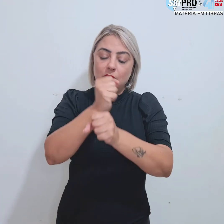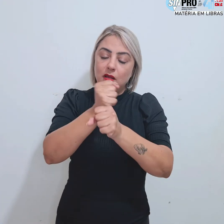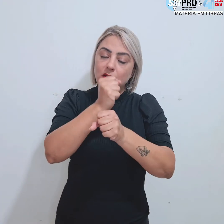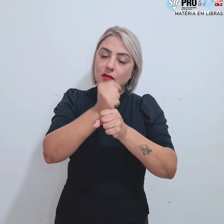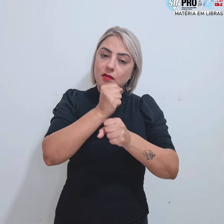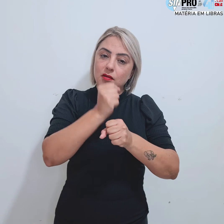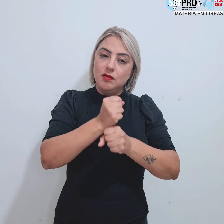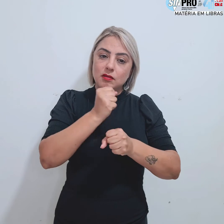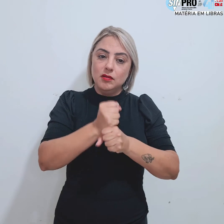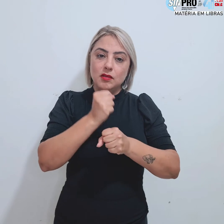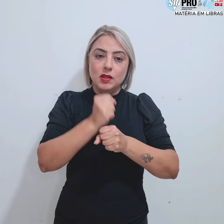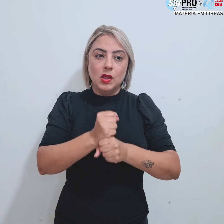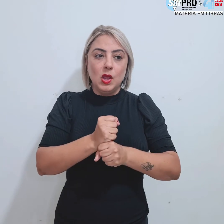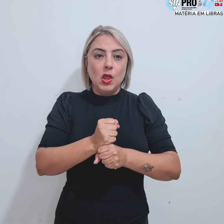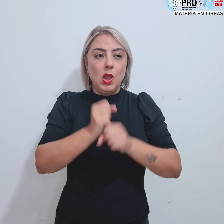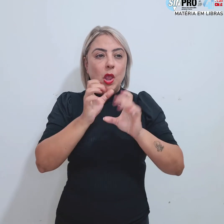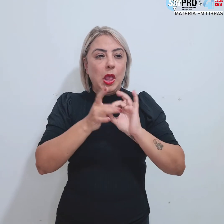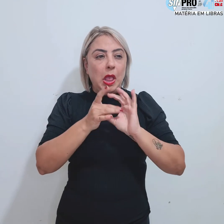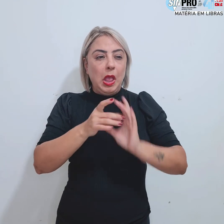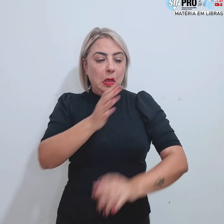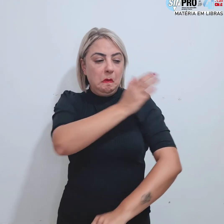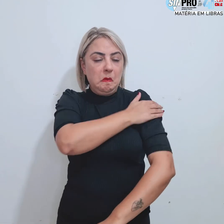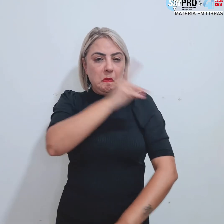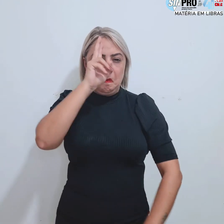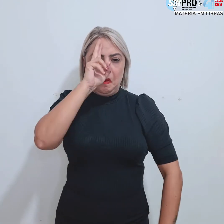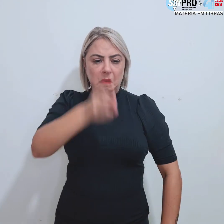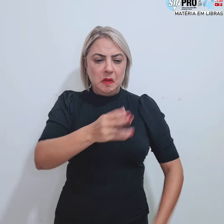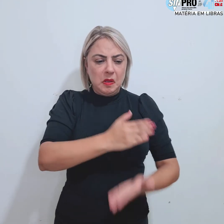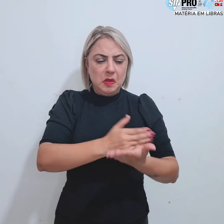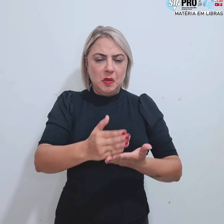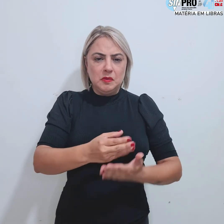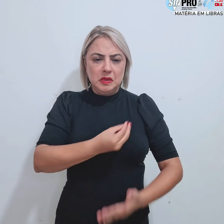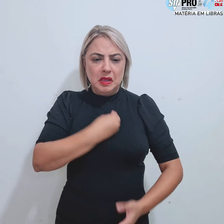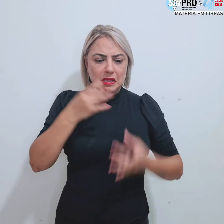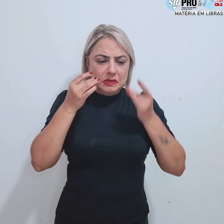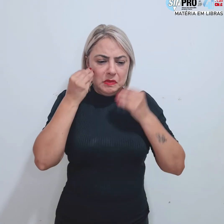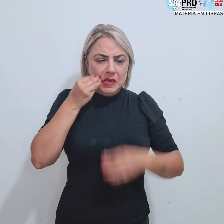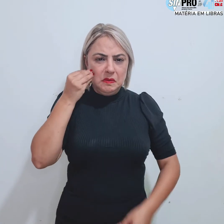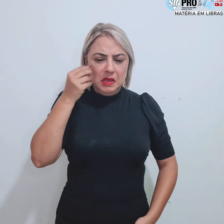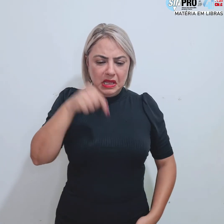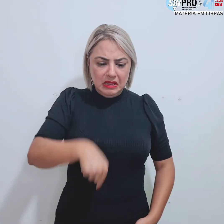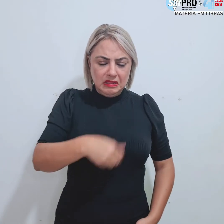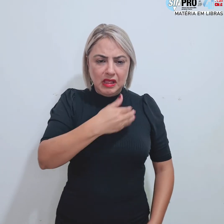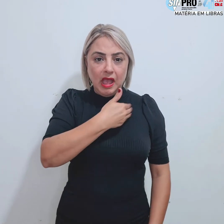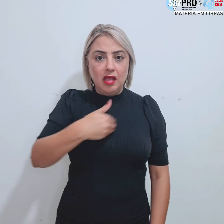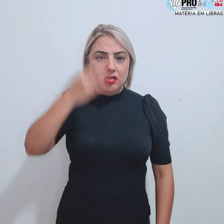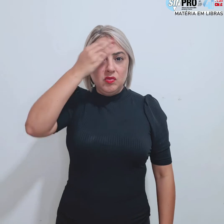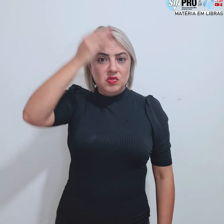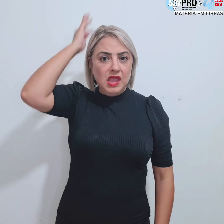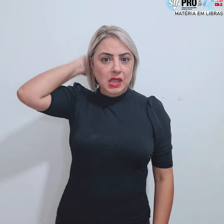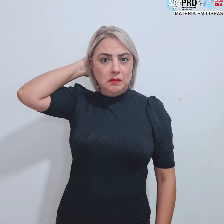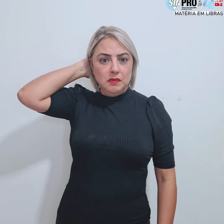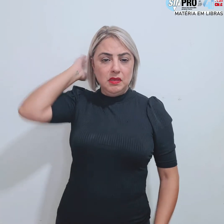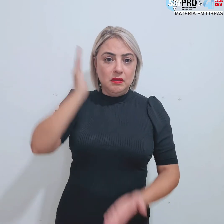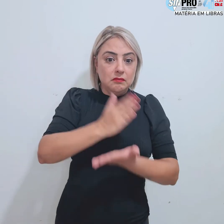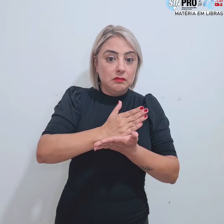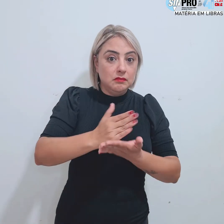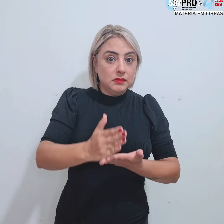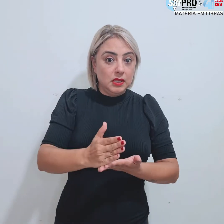construção da conjuntura fascista que começamos a viver no governo de Michel Temer, a